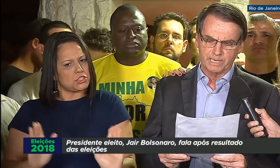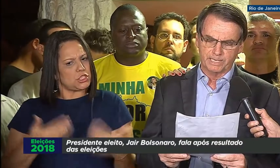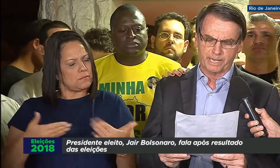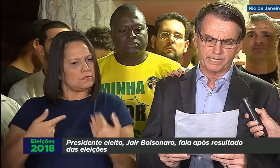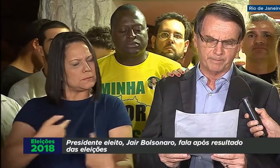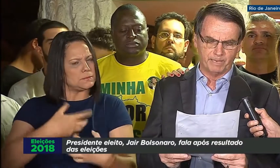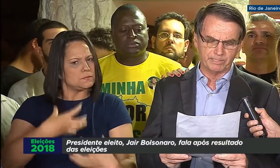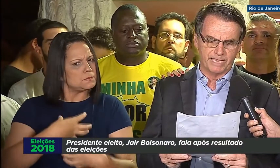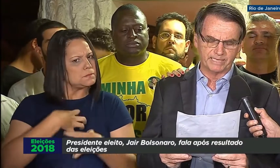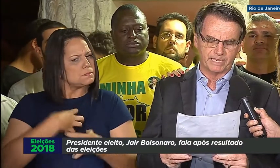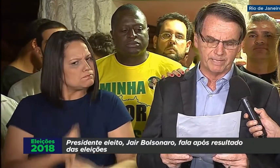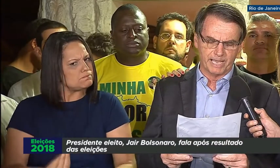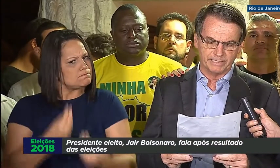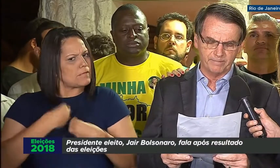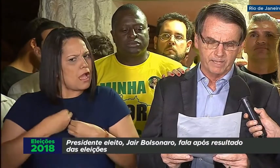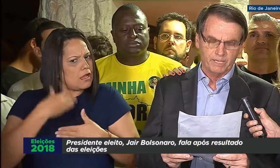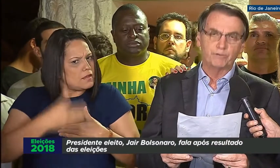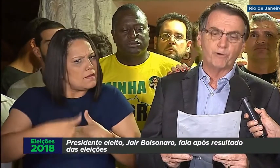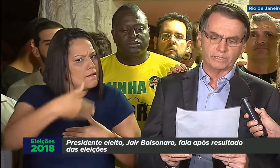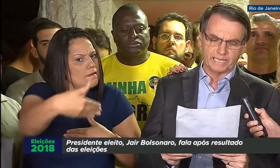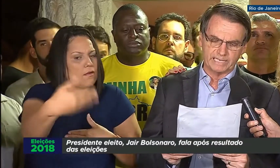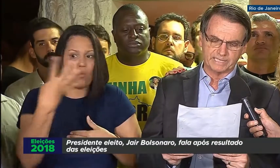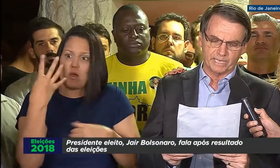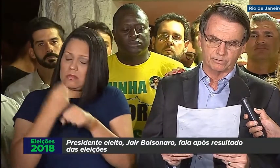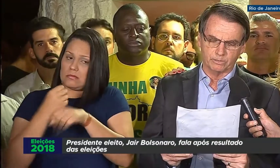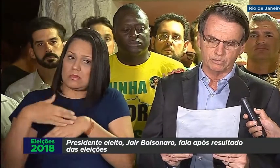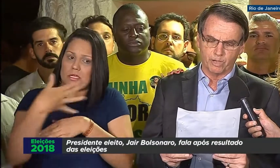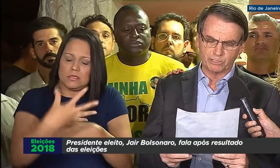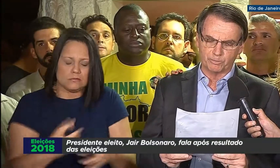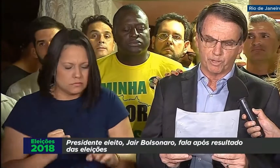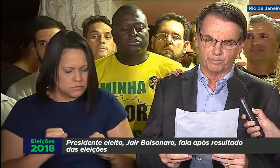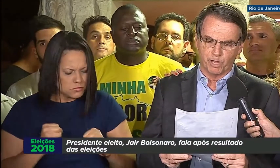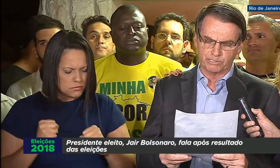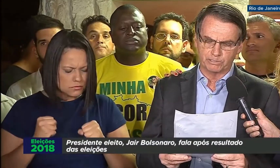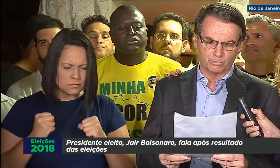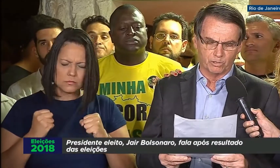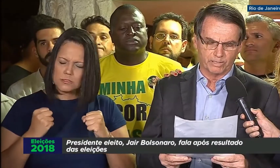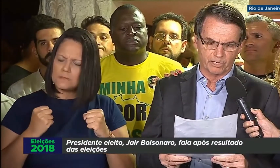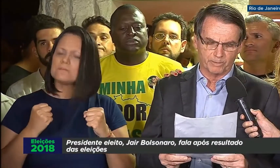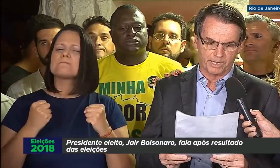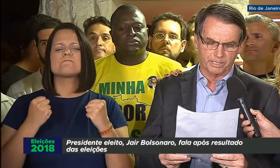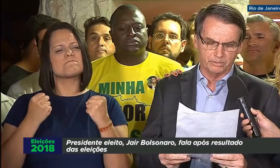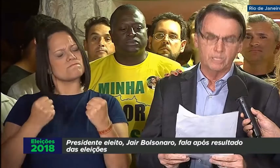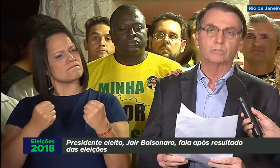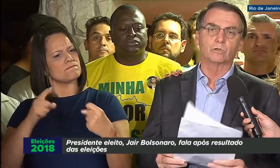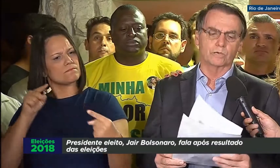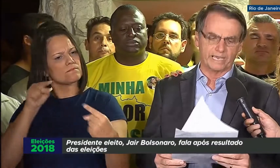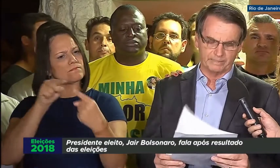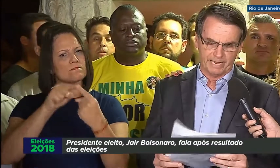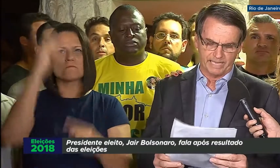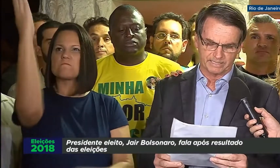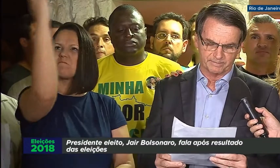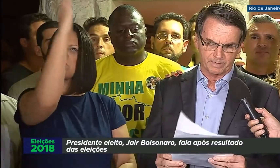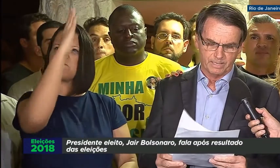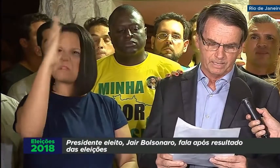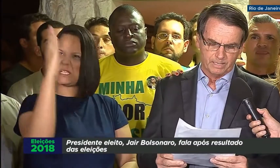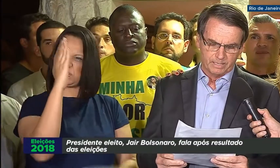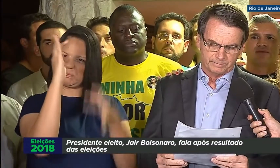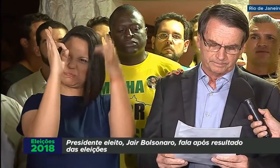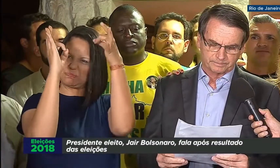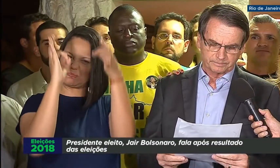estímulo que recebemos nessa caminhada fortaleceram o nosso propósito de colocar o Brasil no lugar que merece.